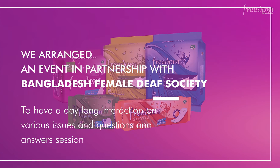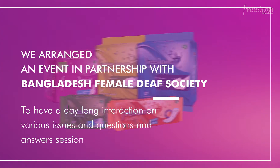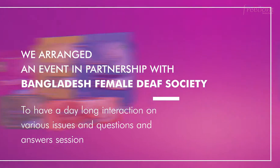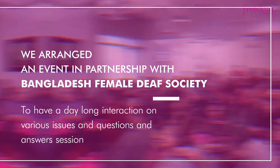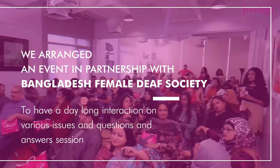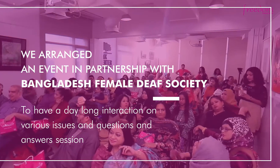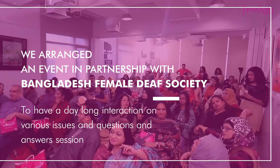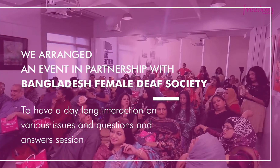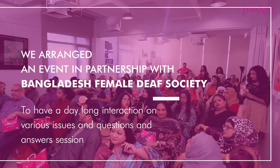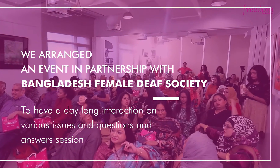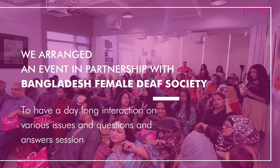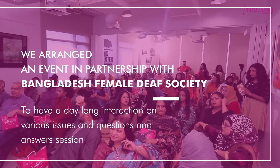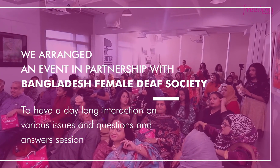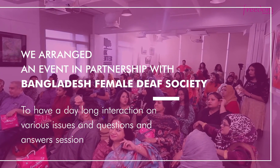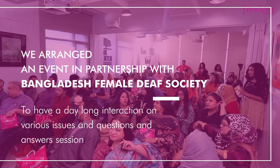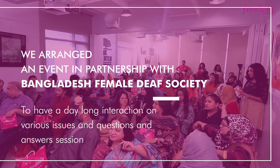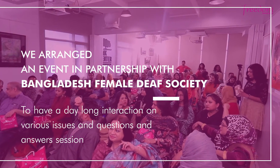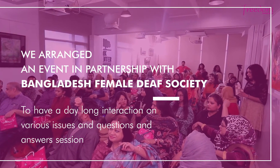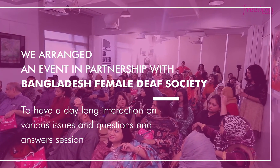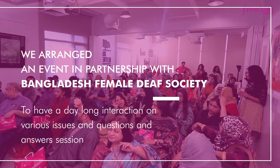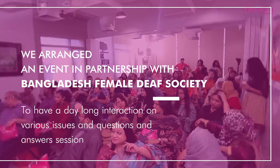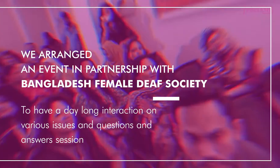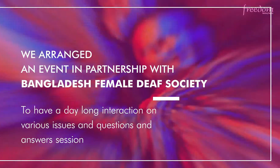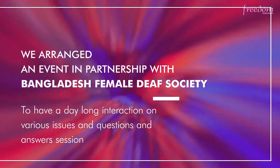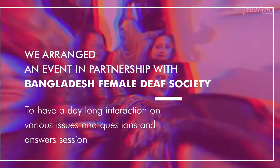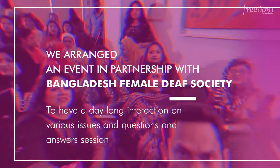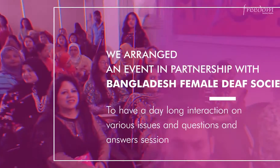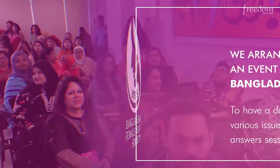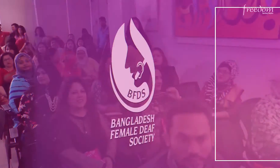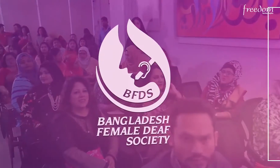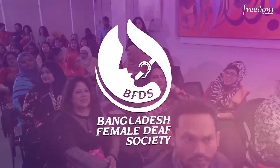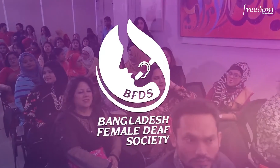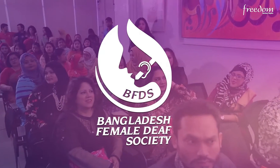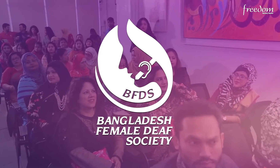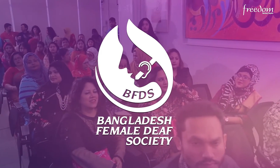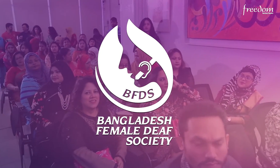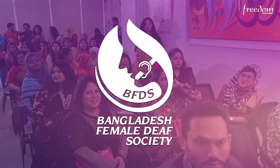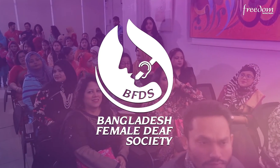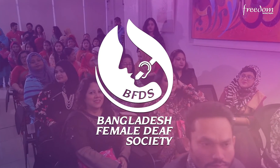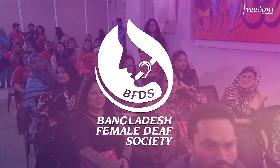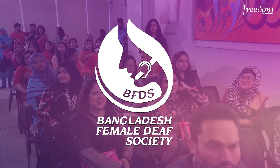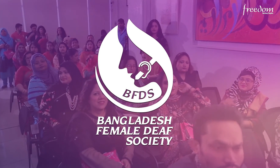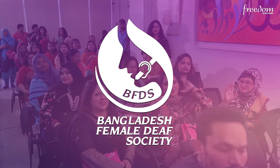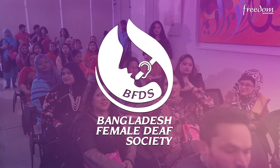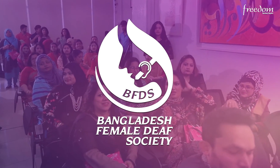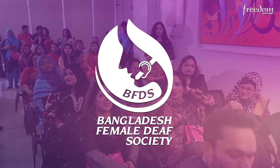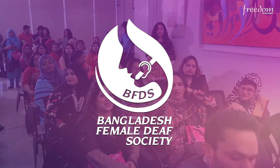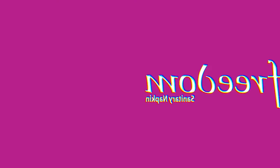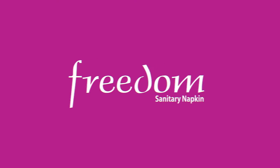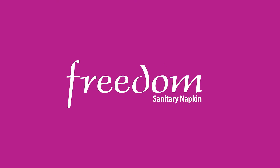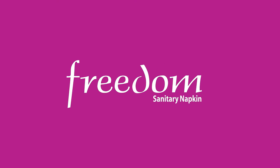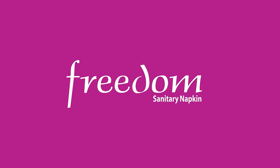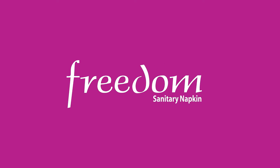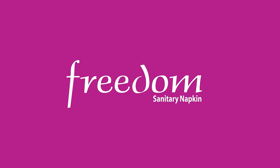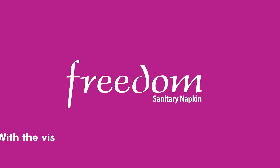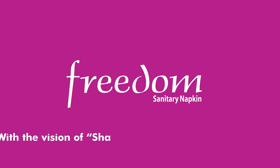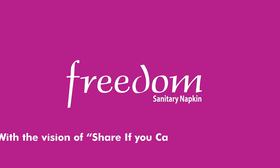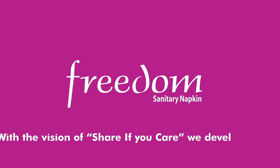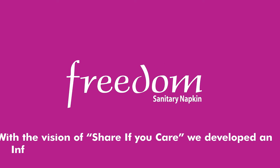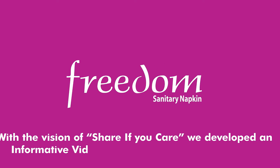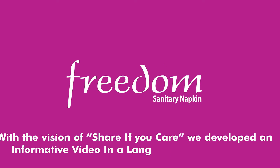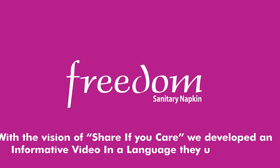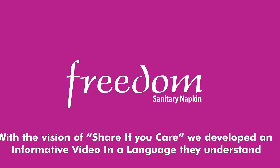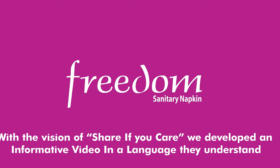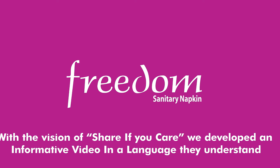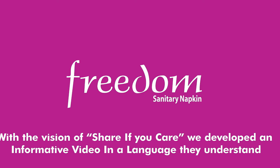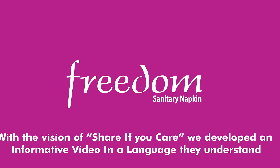গ্রহণ করে। সম্প্রতি ফেসবুক ভিত্তিক গ্রুপ বাংলাদেশ ফিমেল ডেফ সোসাইটি একটি ইভেন্টের আয়োজন করে। এই ইভেন্টের